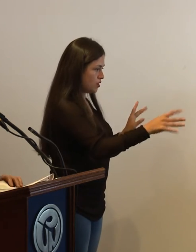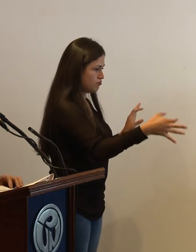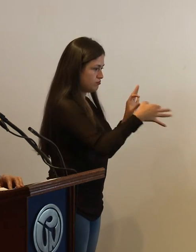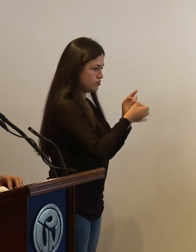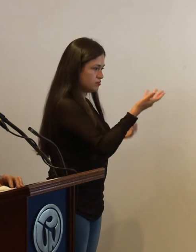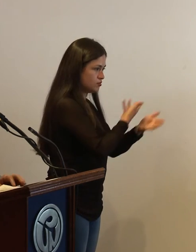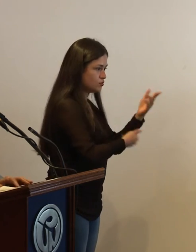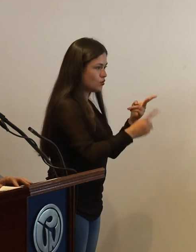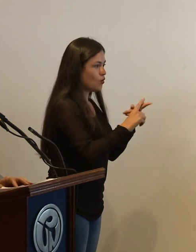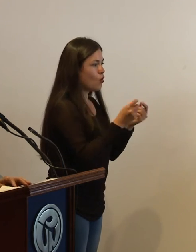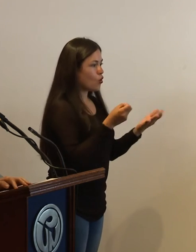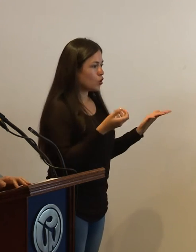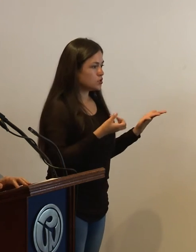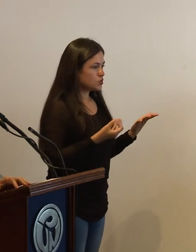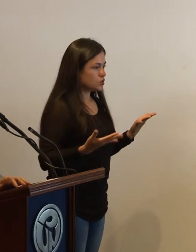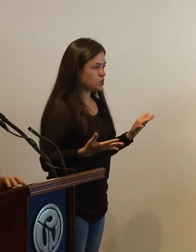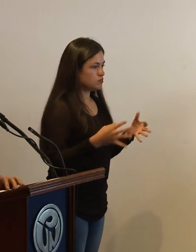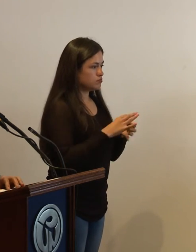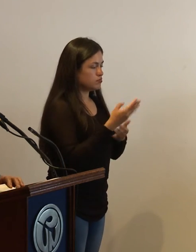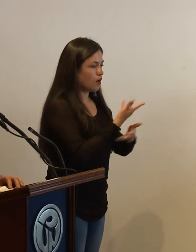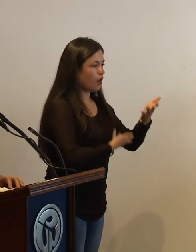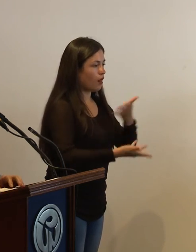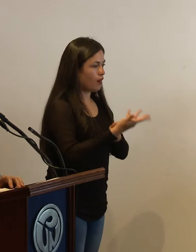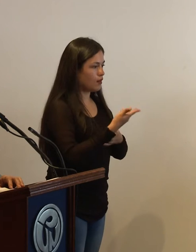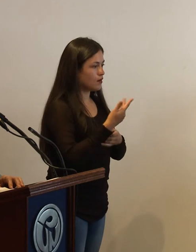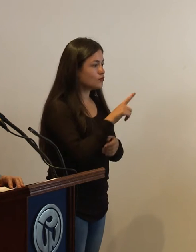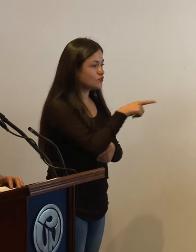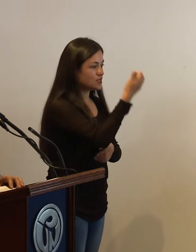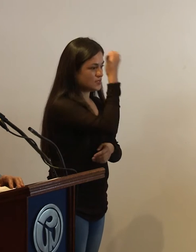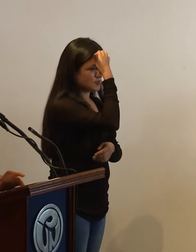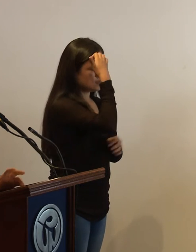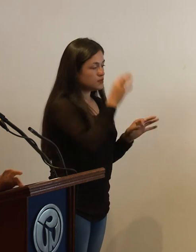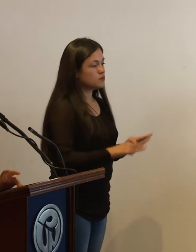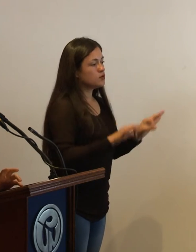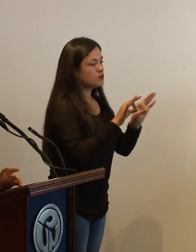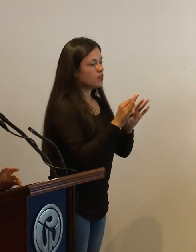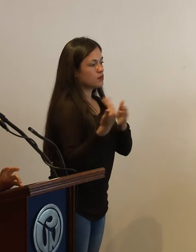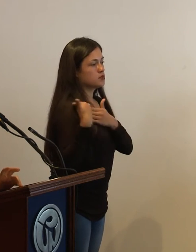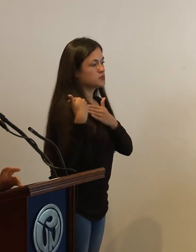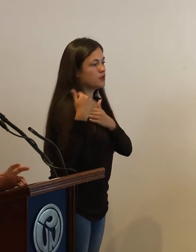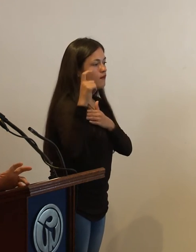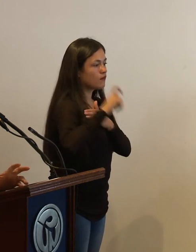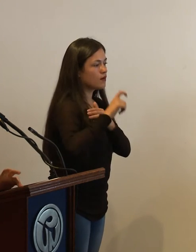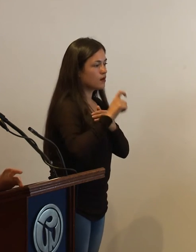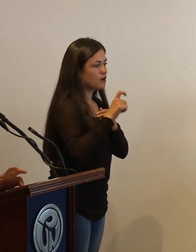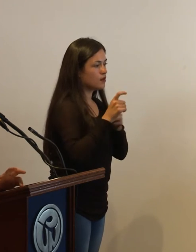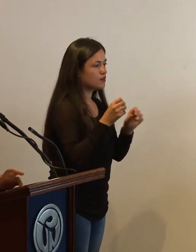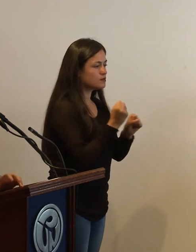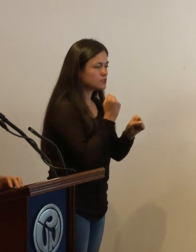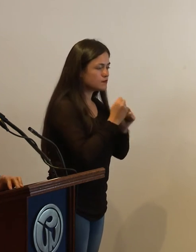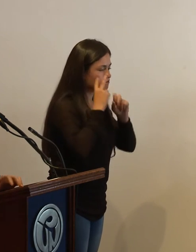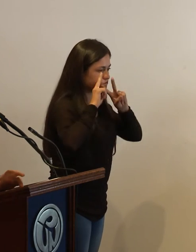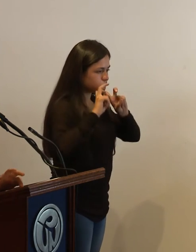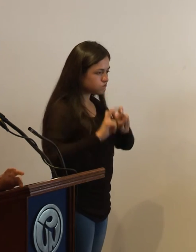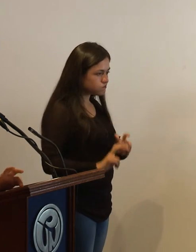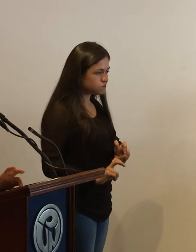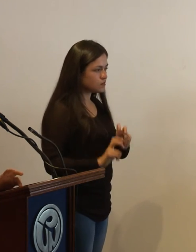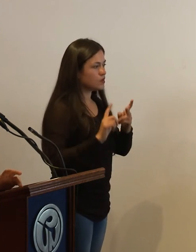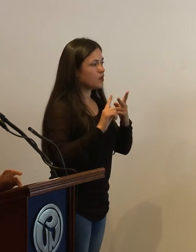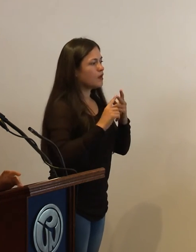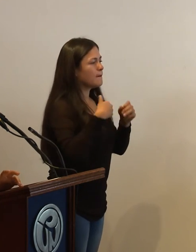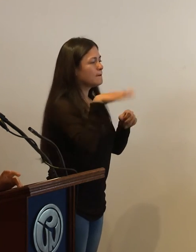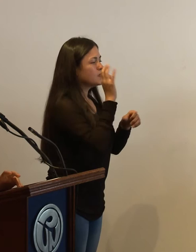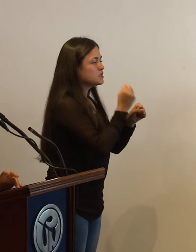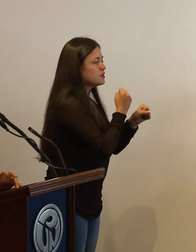populares y los educadores comunitarios, y que vamos a necesitar mucho trabajo de investigación,